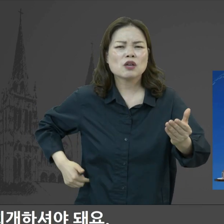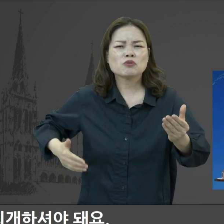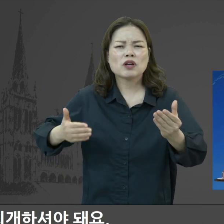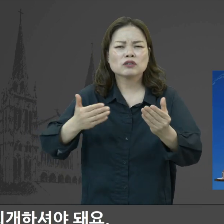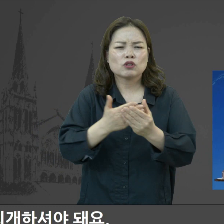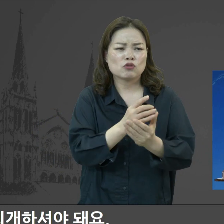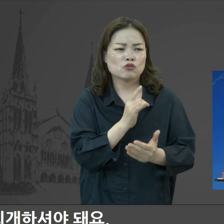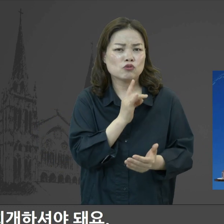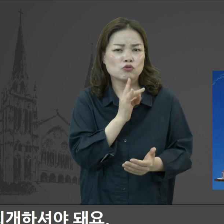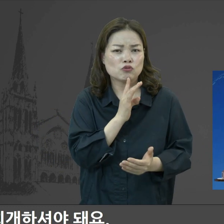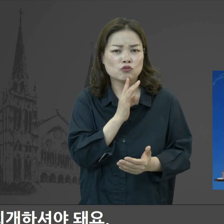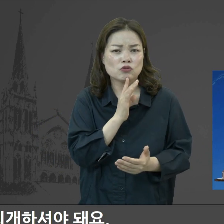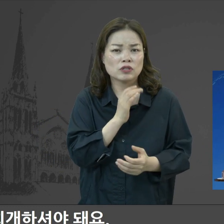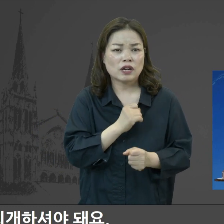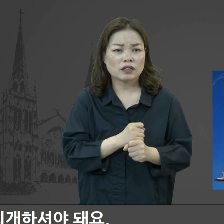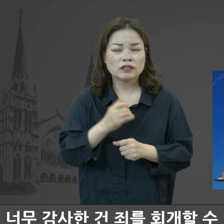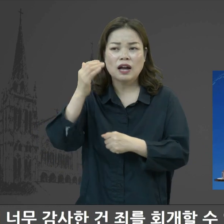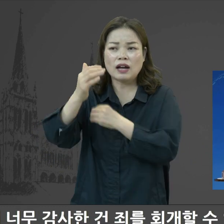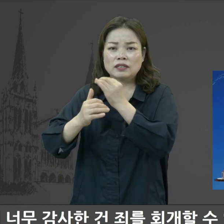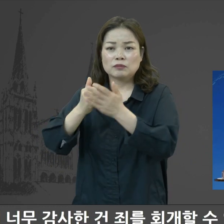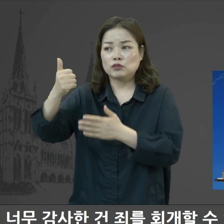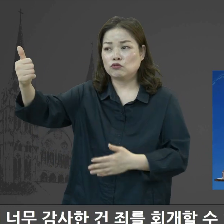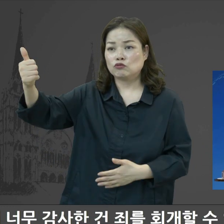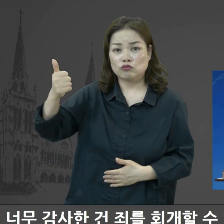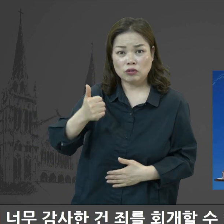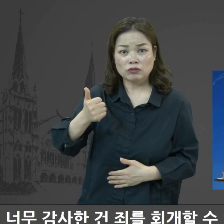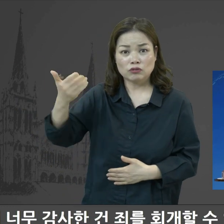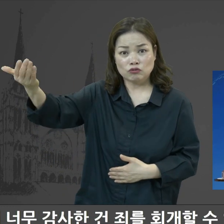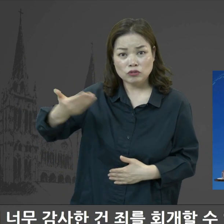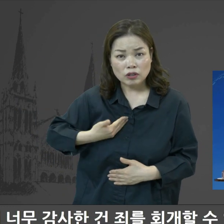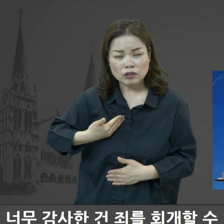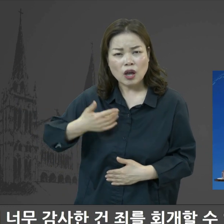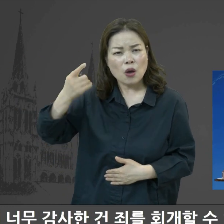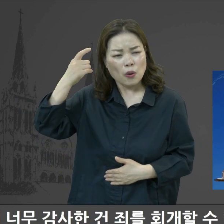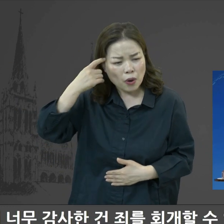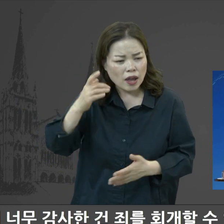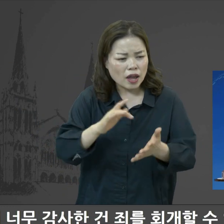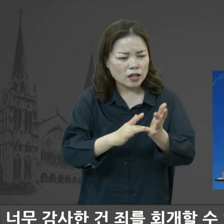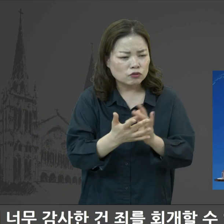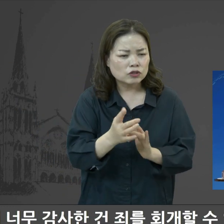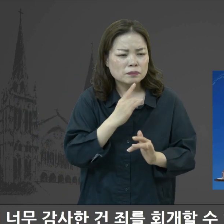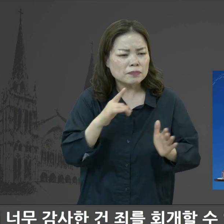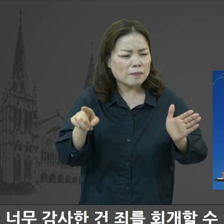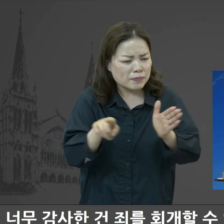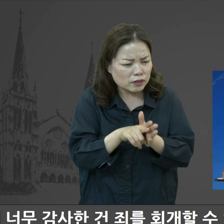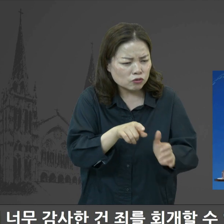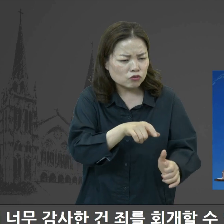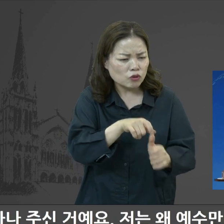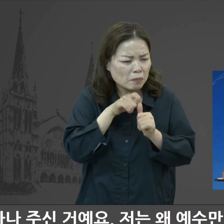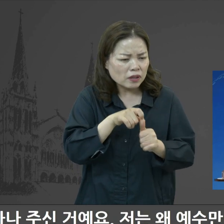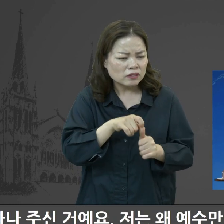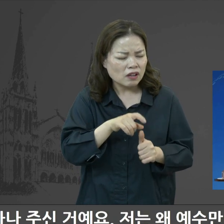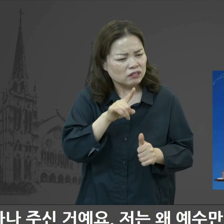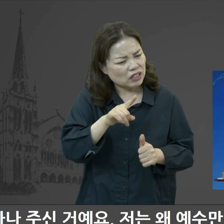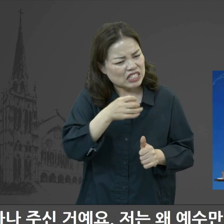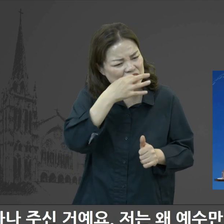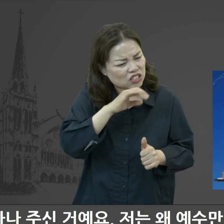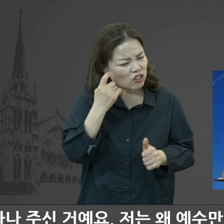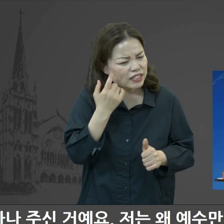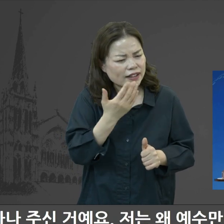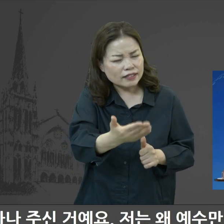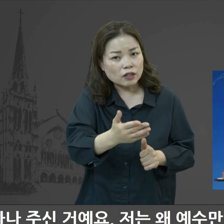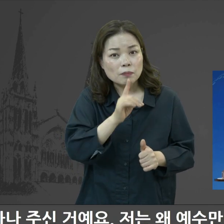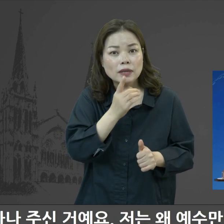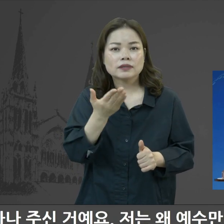있는 유일한 목욕통을 하나님이 하나 주신 거예요. 저는 왜 예수만 믿어야 구원받냐고, 그건 너무 이기적이고 독단적이지 않냐고